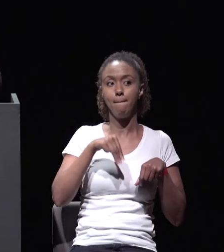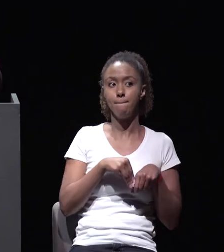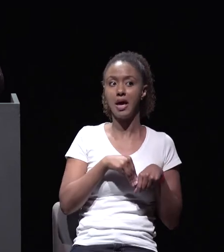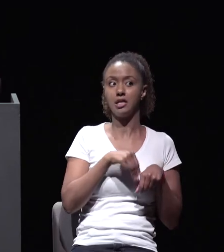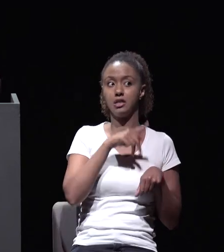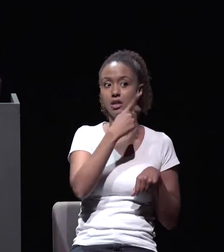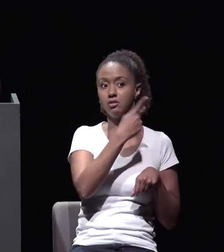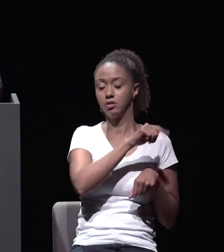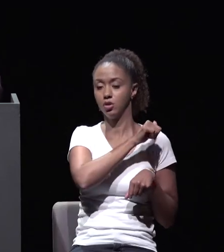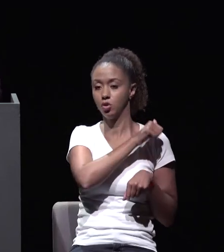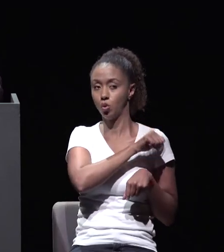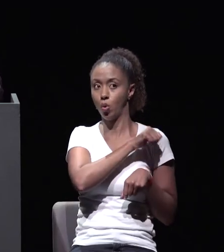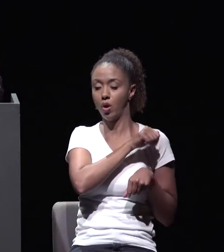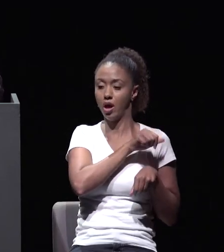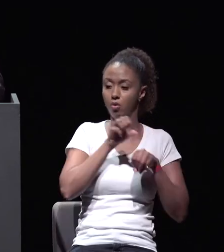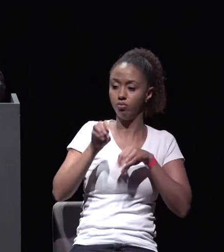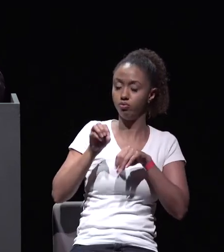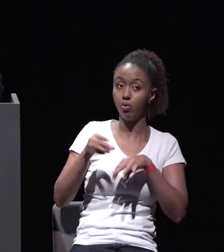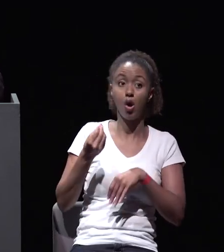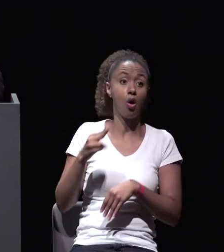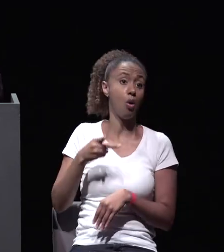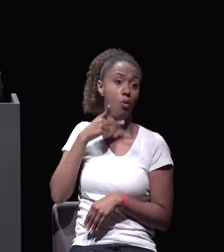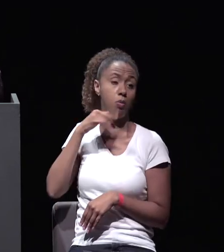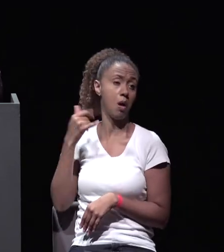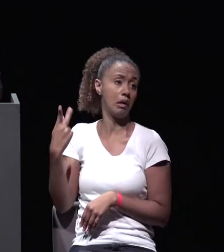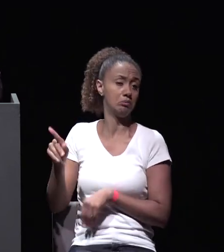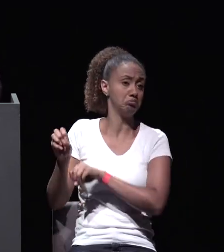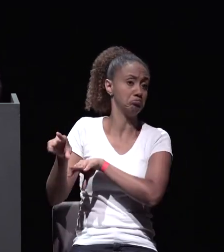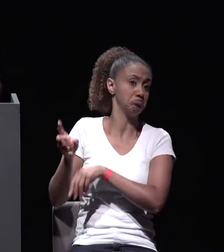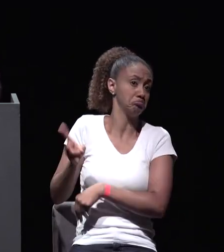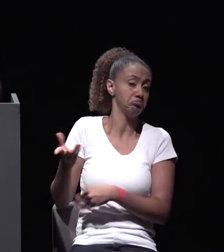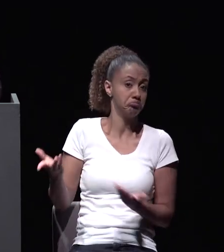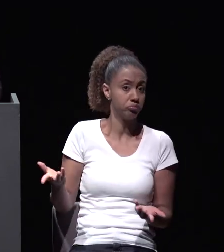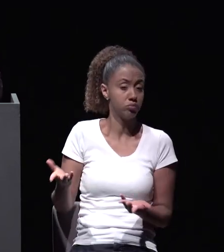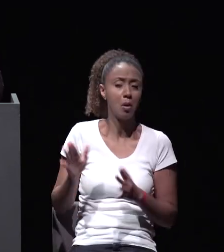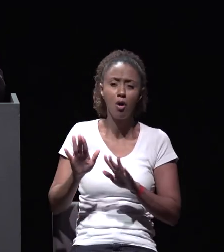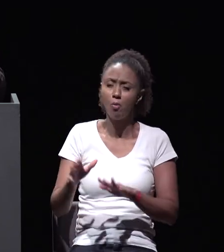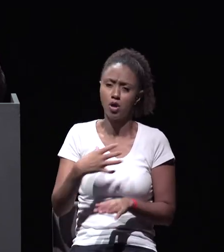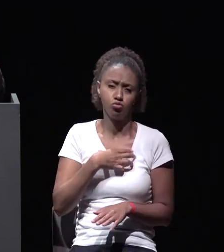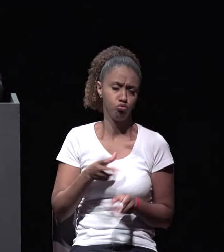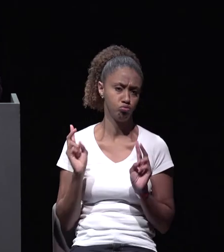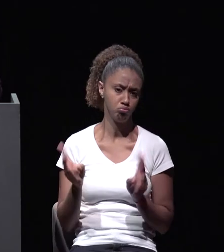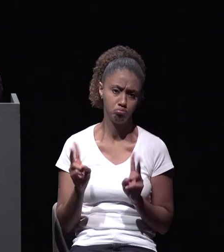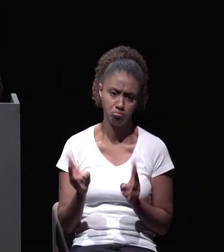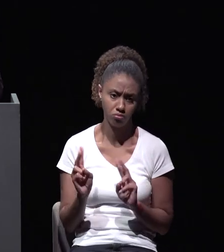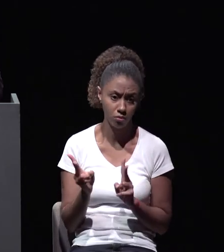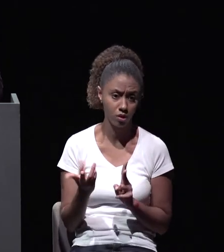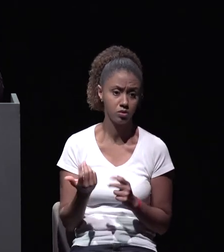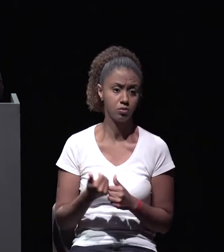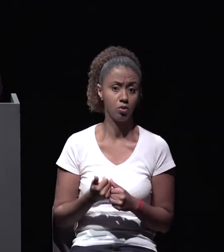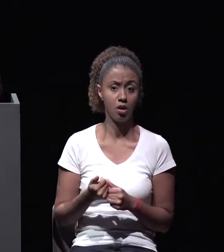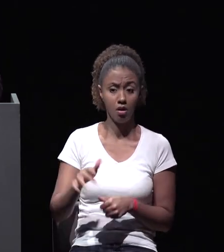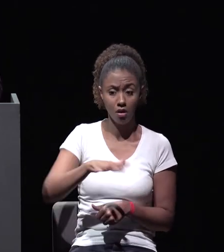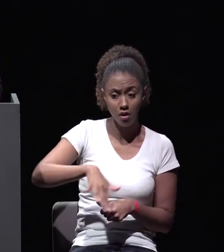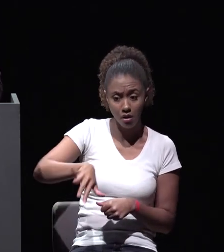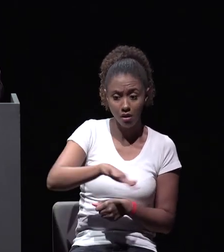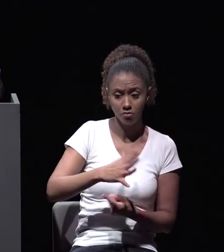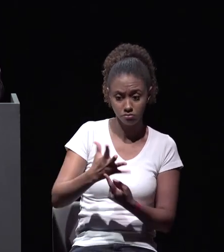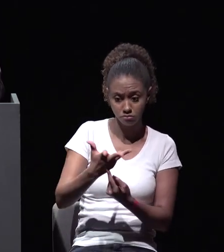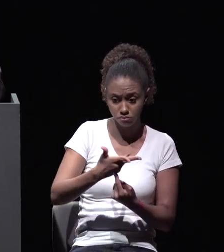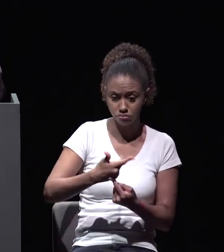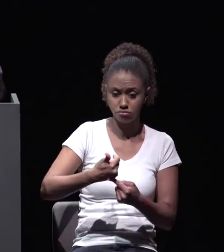especulação sobre a formação dele mas essencialmente o sistema é um mês a esses artistas ou esses mestres de